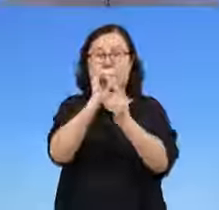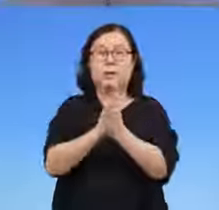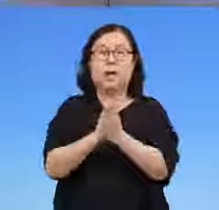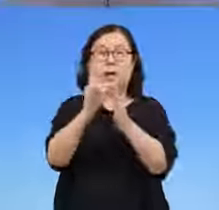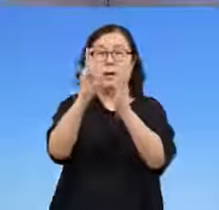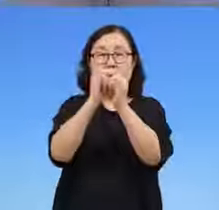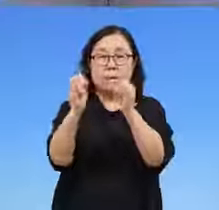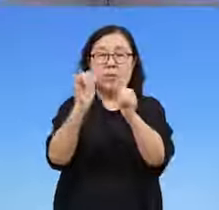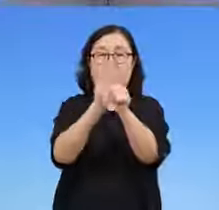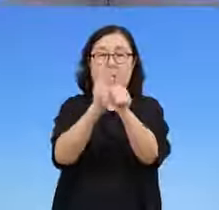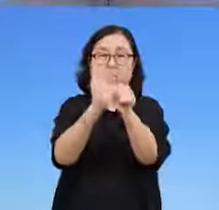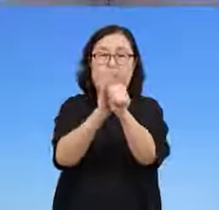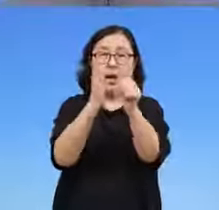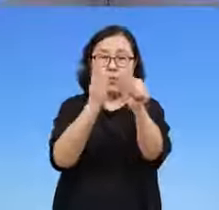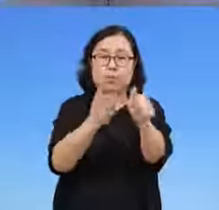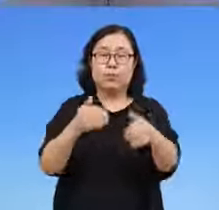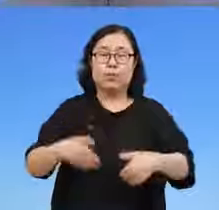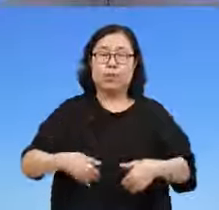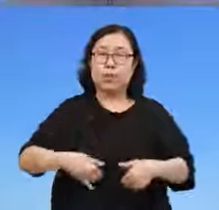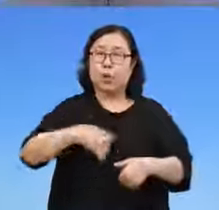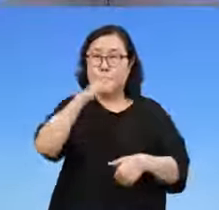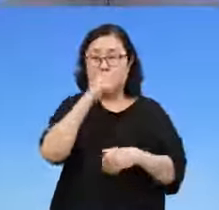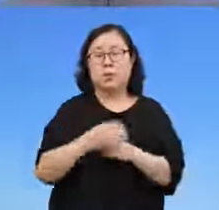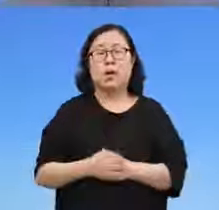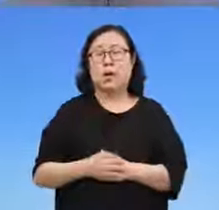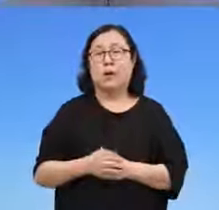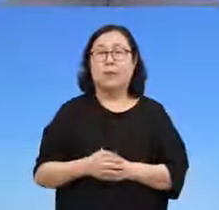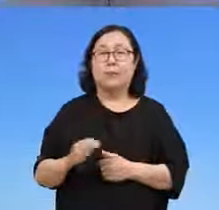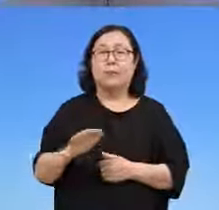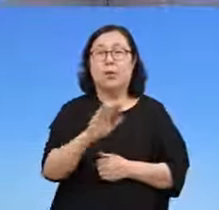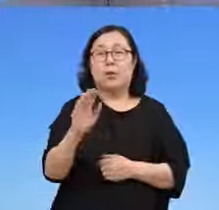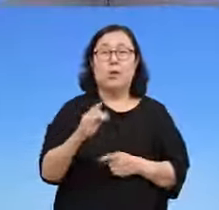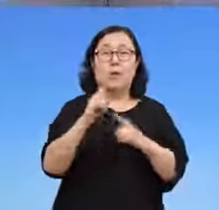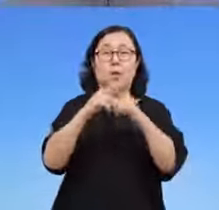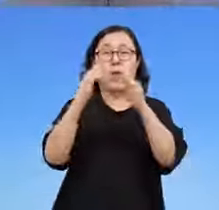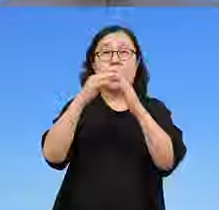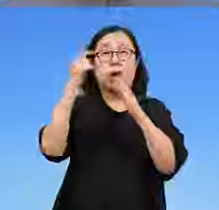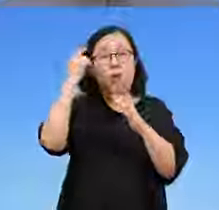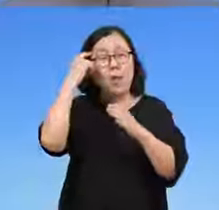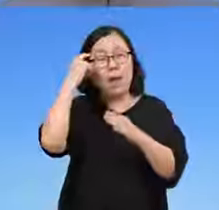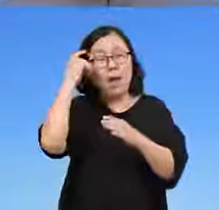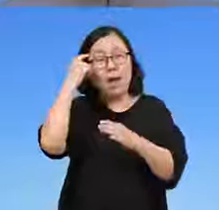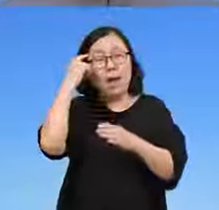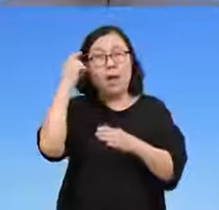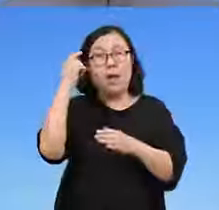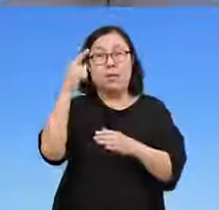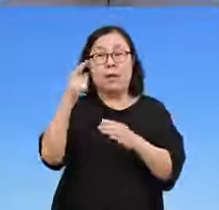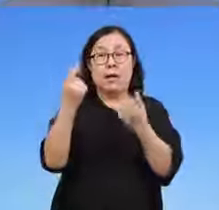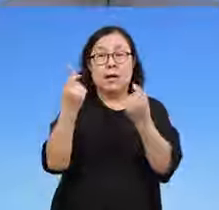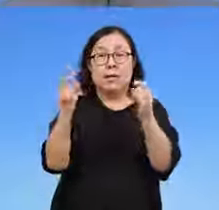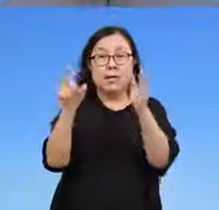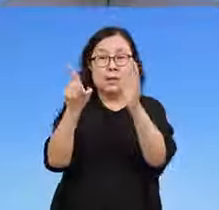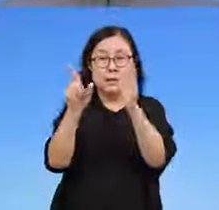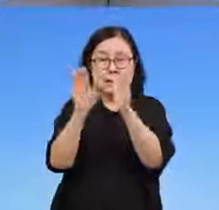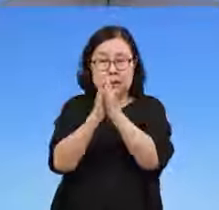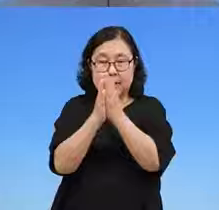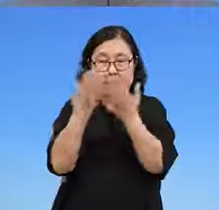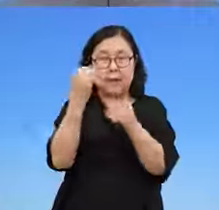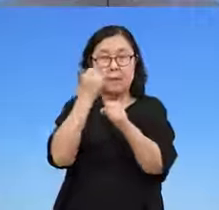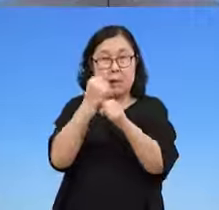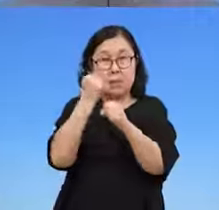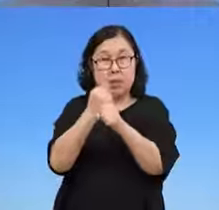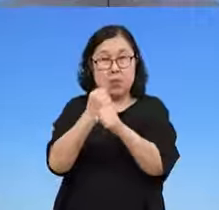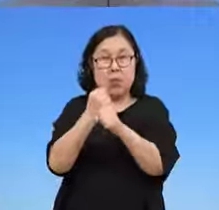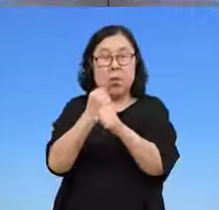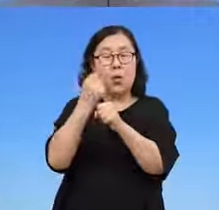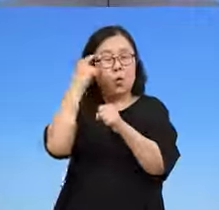제가 앞에서 말씀드렸듯이 우리 교회가 왜 기독교 성률 연구소를 만듭니까? 그리고 왜 이런 위험한 책 10권의 우리 자녀